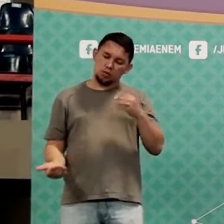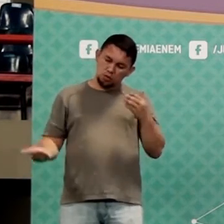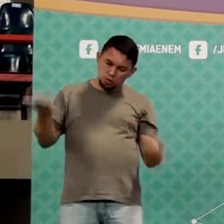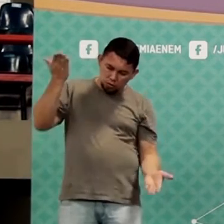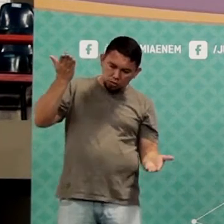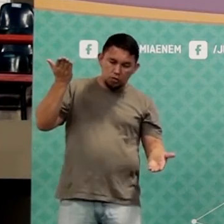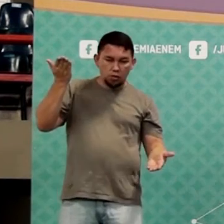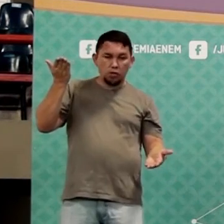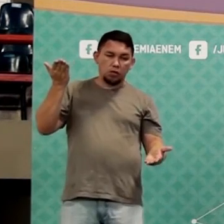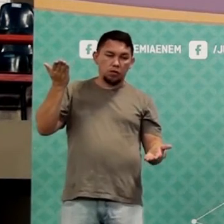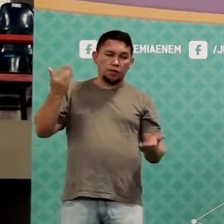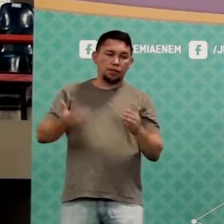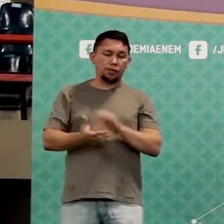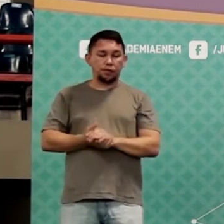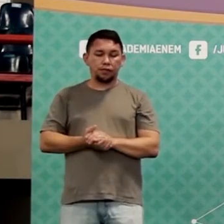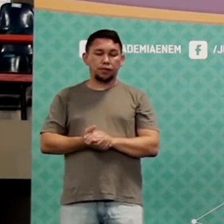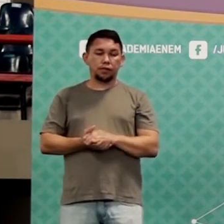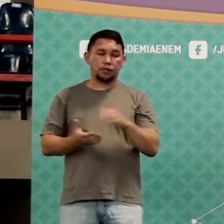Desequilibrar.